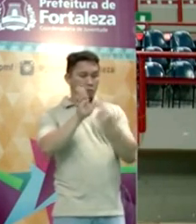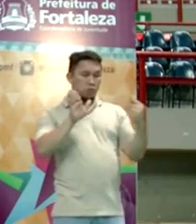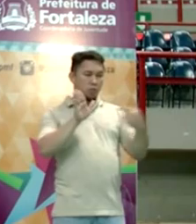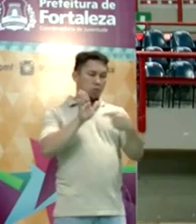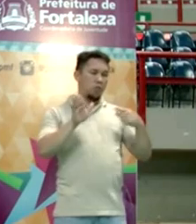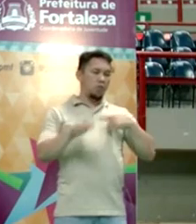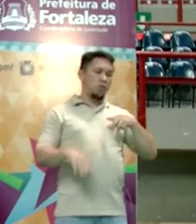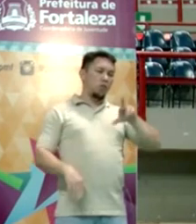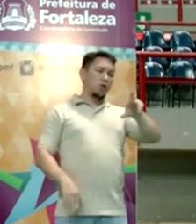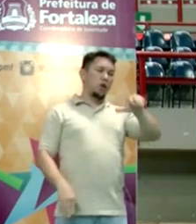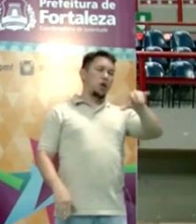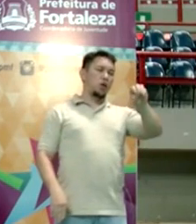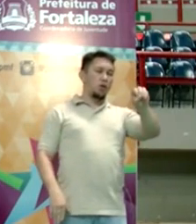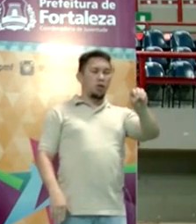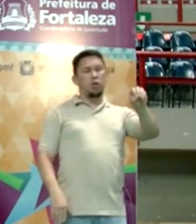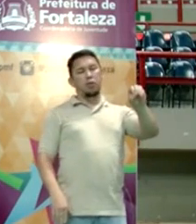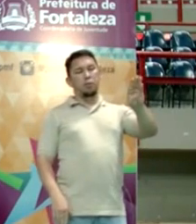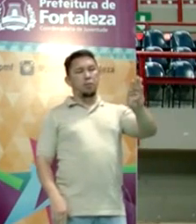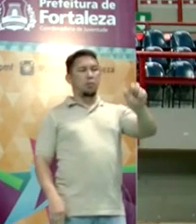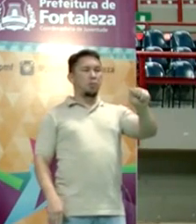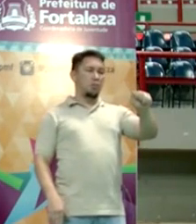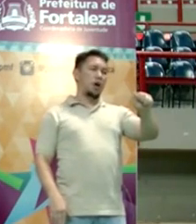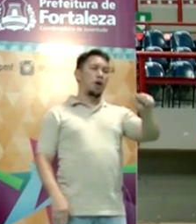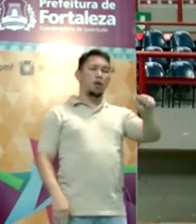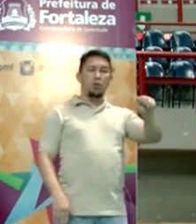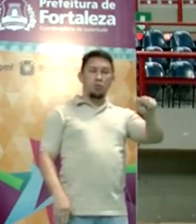dele é Riobaldo.